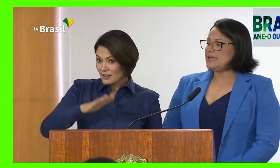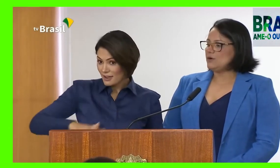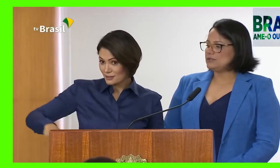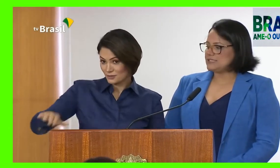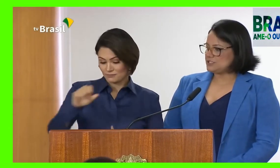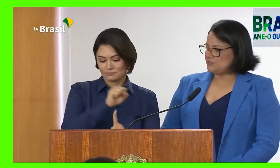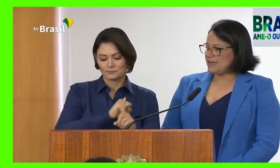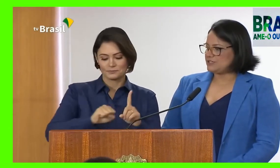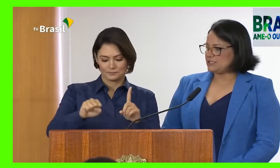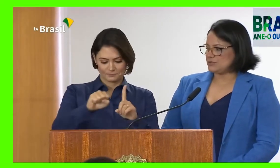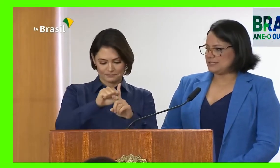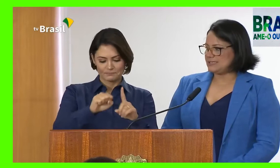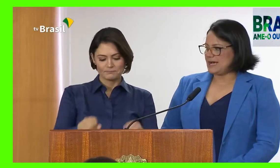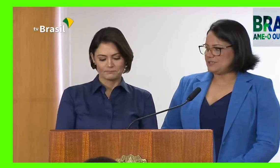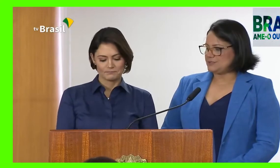em outras esferas da sociedade.